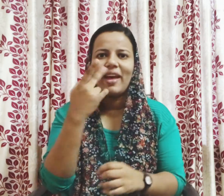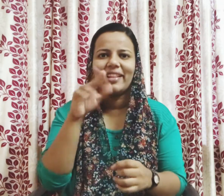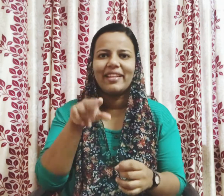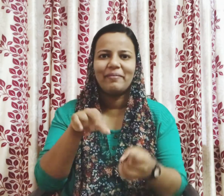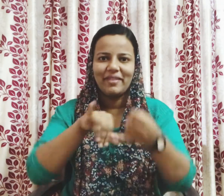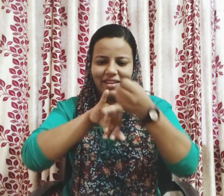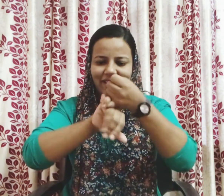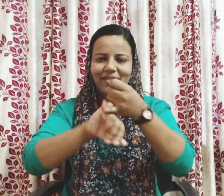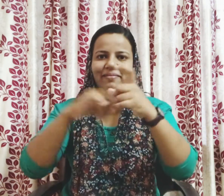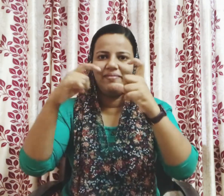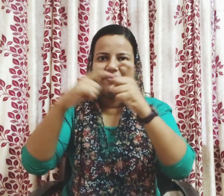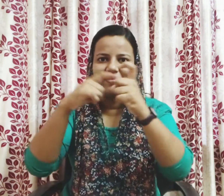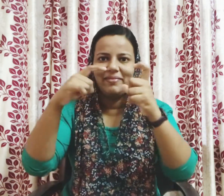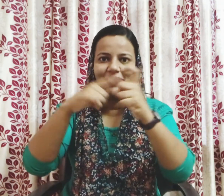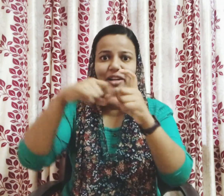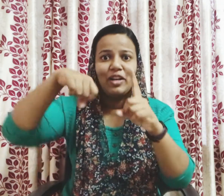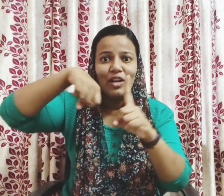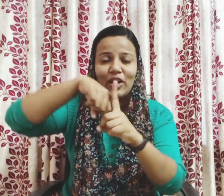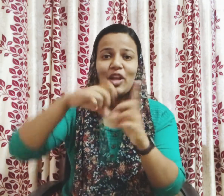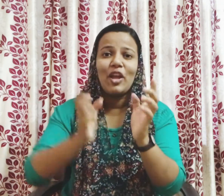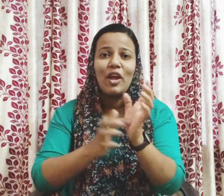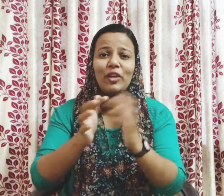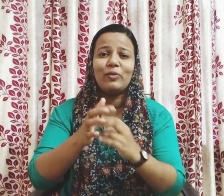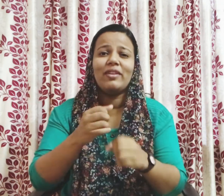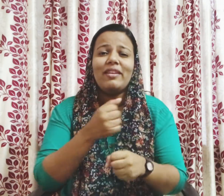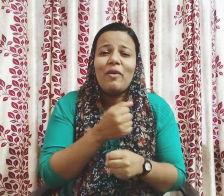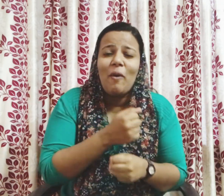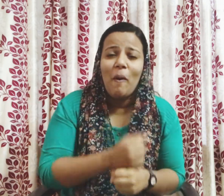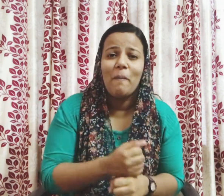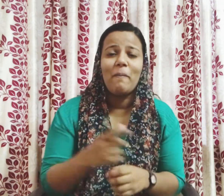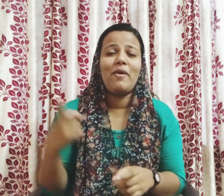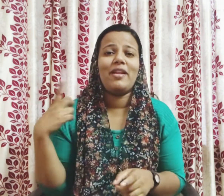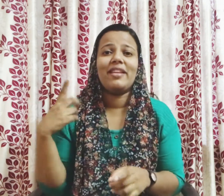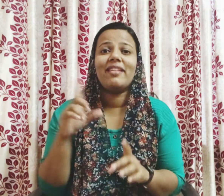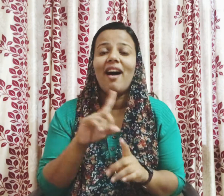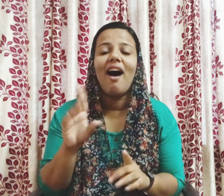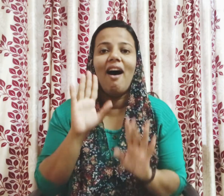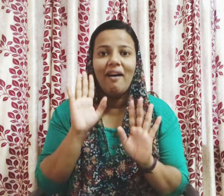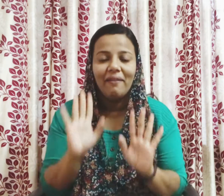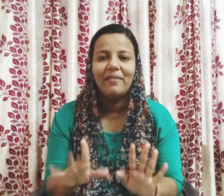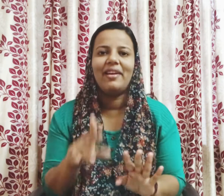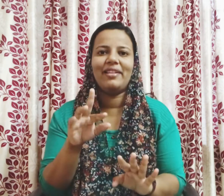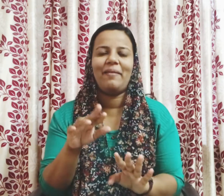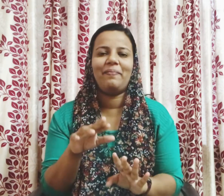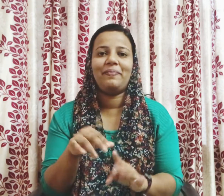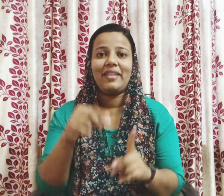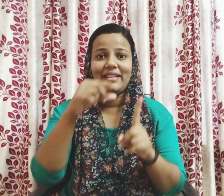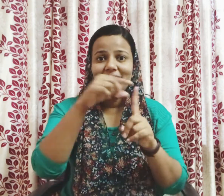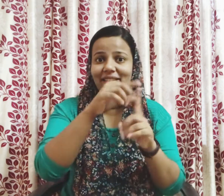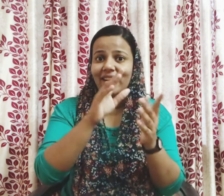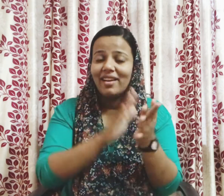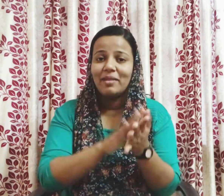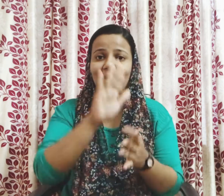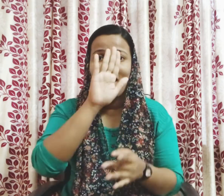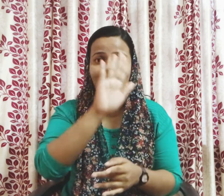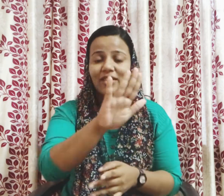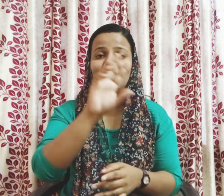തേടുന്നവരായിരിക്കണം, കർത്താവിൻ്റെ സാന്നിധ്യത്തെ ചോദിക്കുന്നവരായിരിക്കണം, കർത്താവിൻ്റെ സന്നിധിയിൽ ഇരിക്കുന്നവരായിരിക്കണം. ആമേൻ. സങ്കീർത്തനങ്ങൾ 5:3 മൂന്നാം